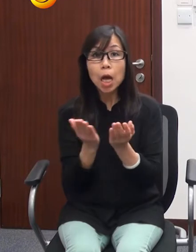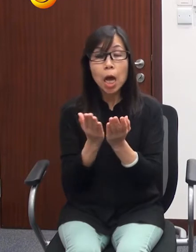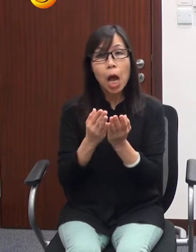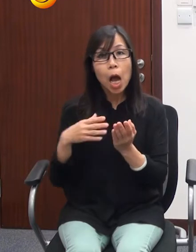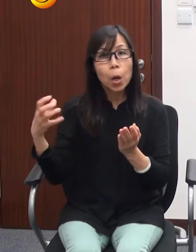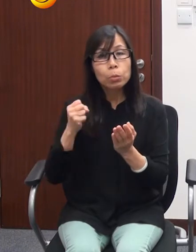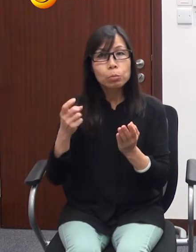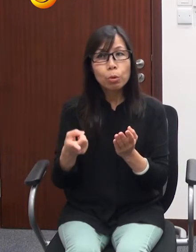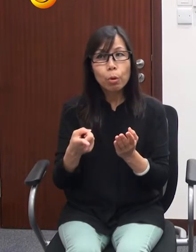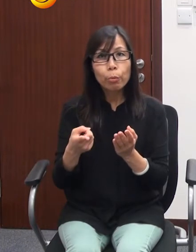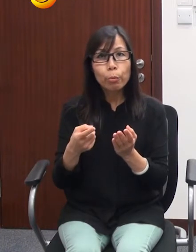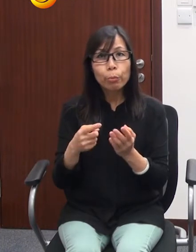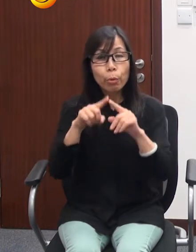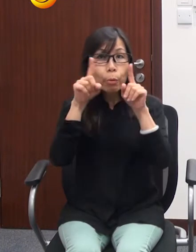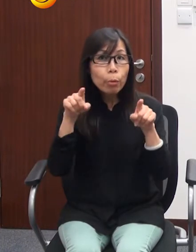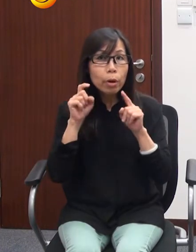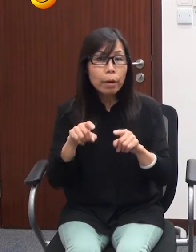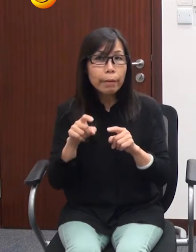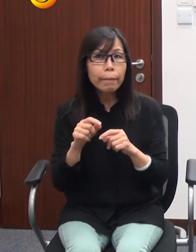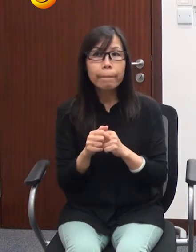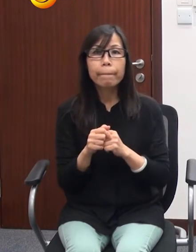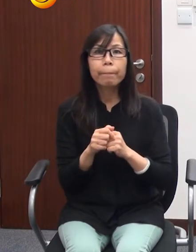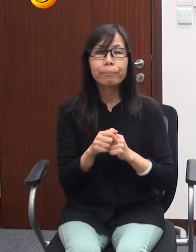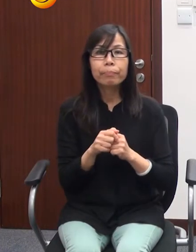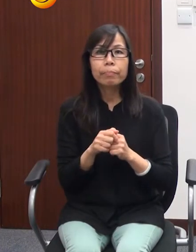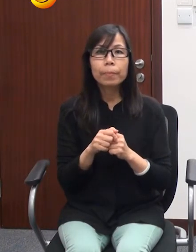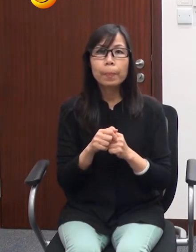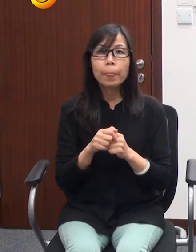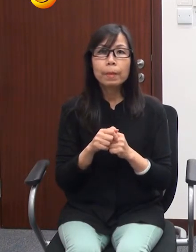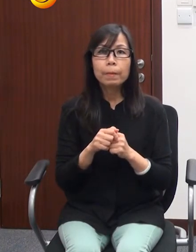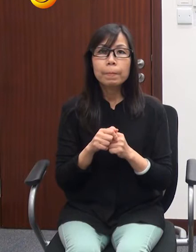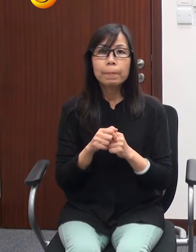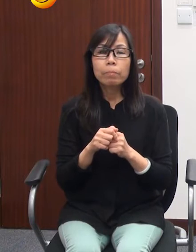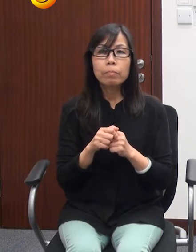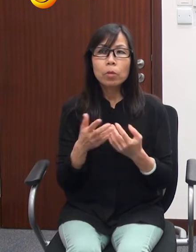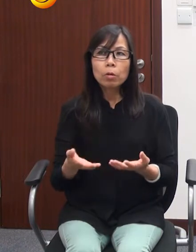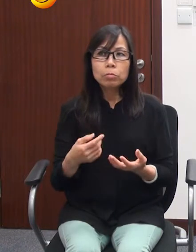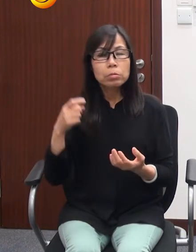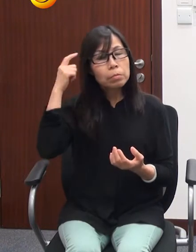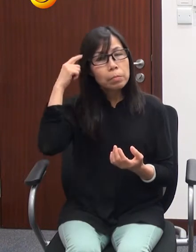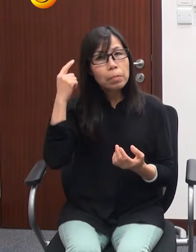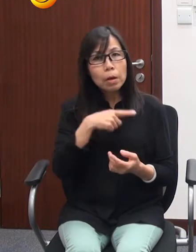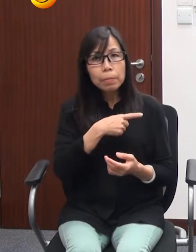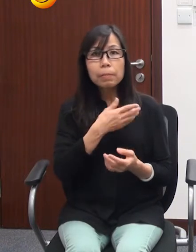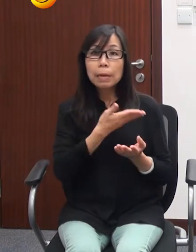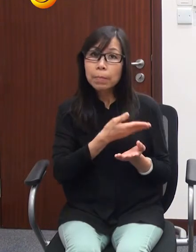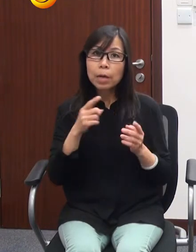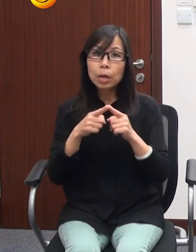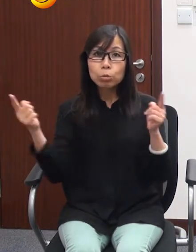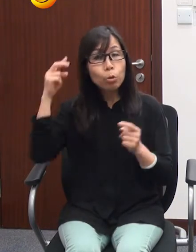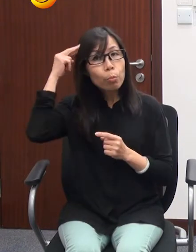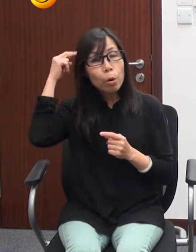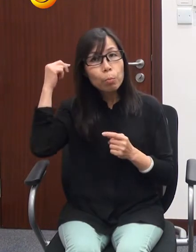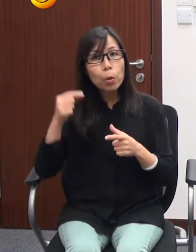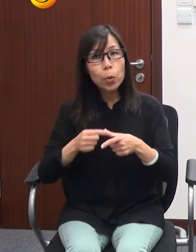都唔會話因為哦，可能冇人嚟罷課而放棄。咁我知道其實今日長毛都會諗住介紹幾樣嘢啦。咁